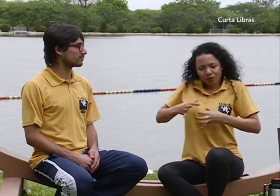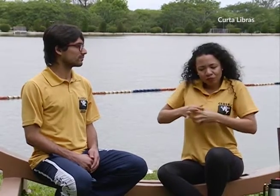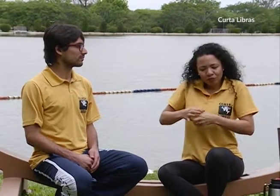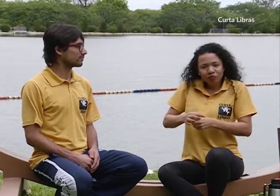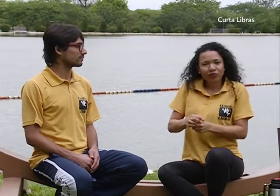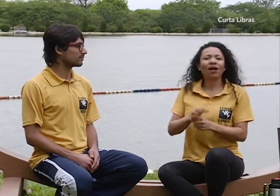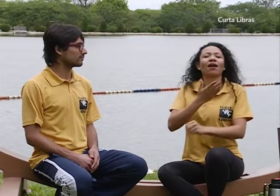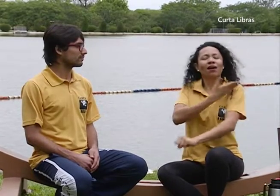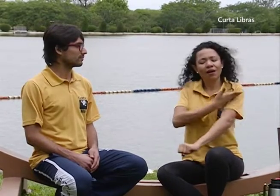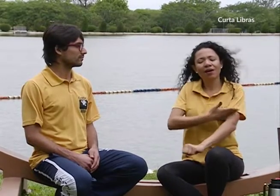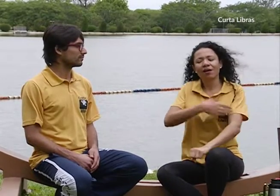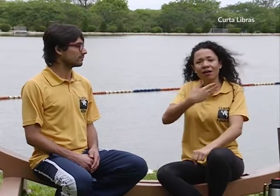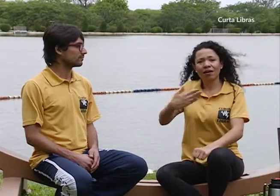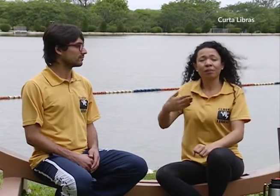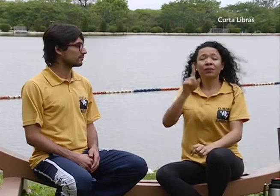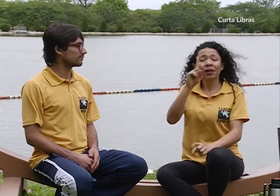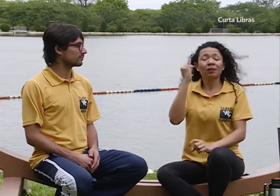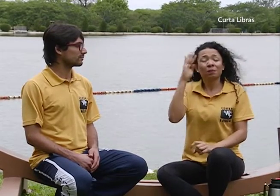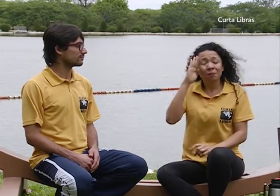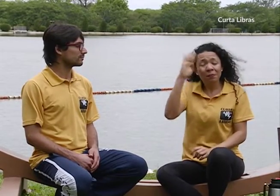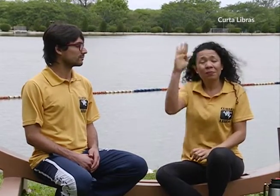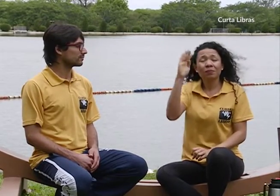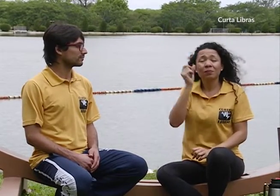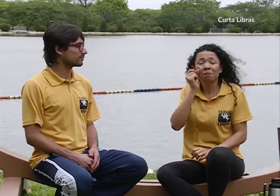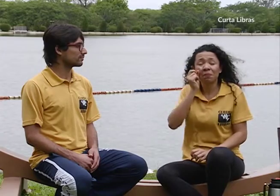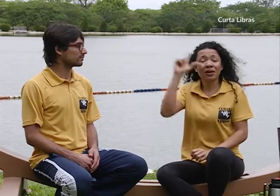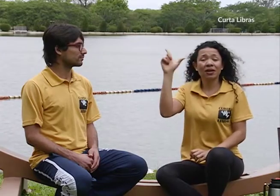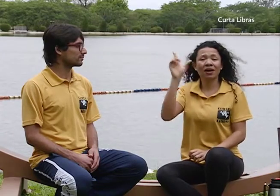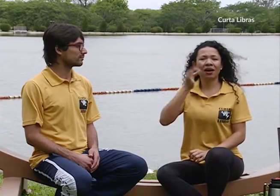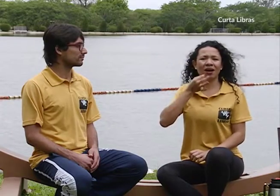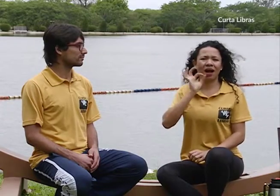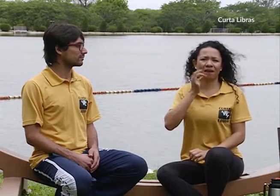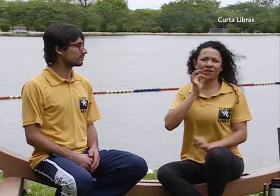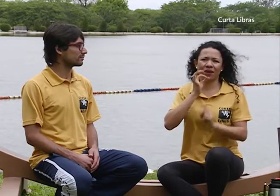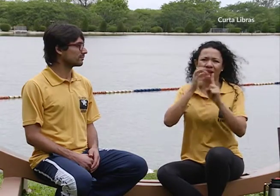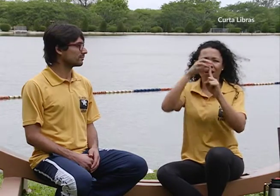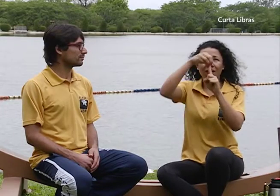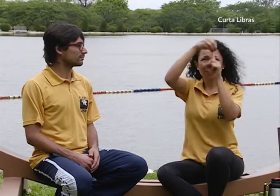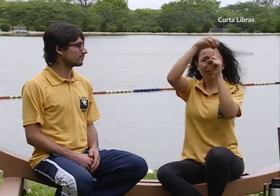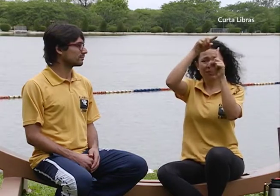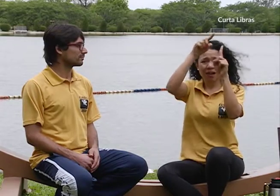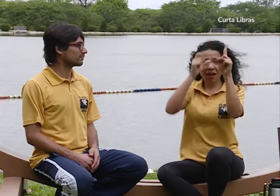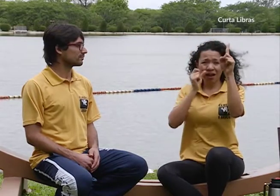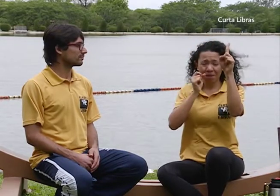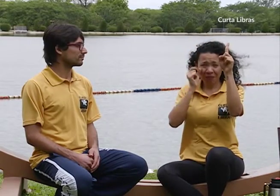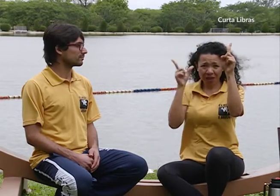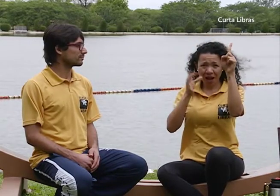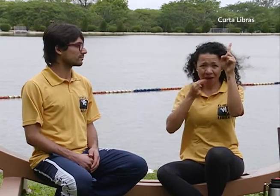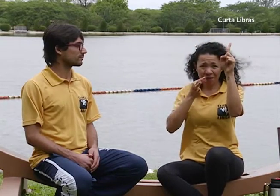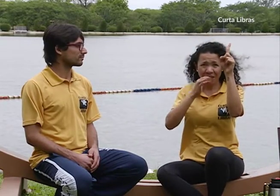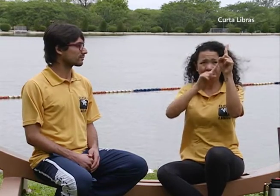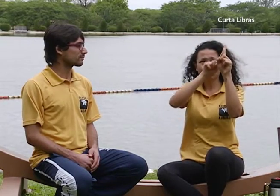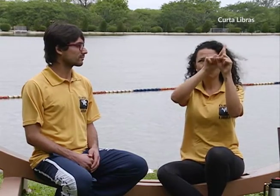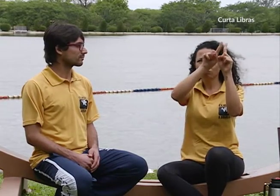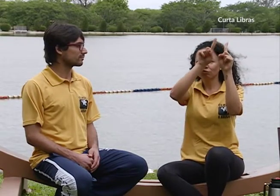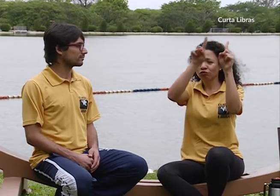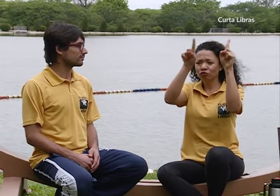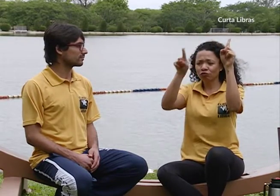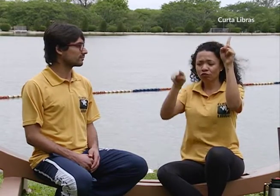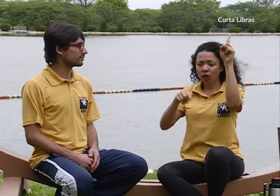importante se alimentar de 3 em 3 horas. Não deixar passar muito tempo, porque daí o estômago diminui e se adapta em comer em pequenas quantidades.